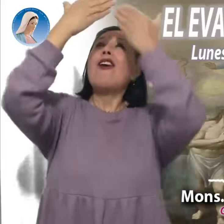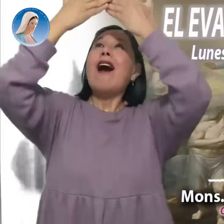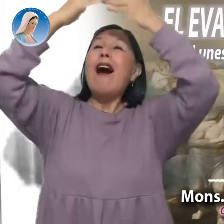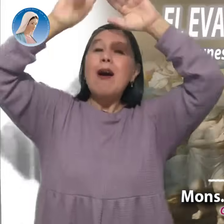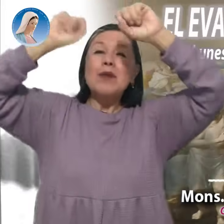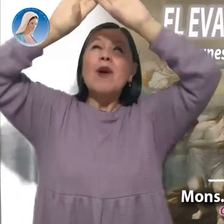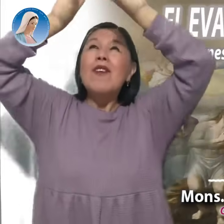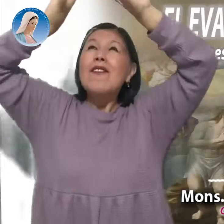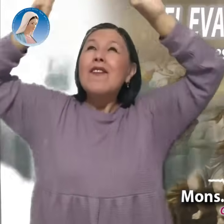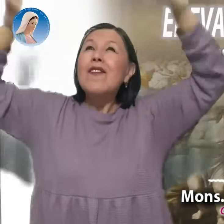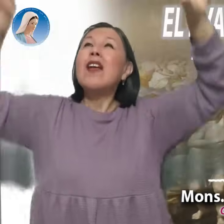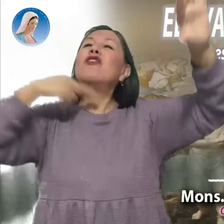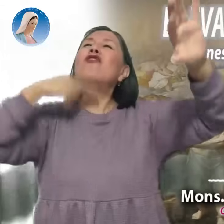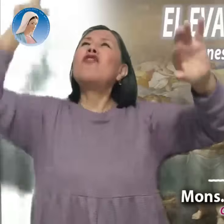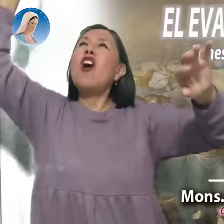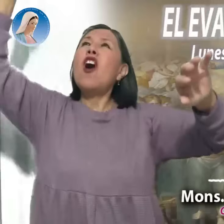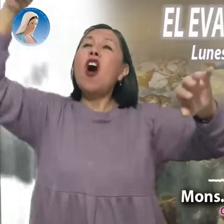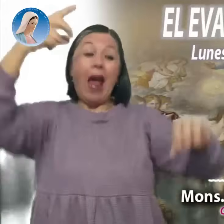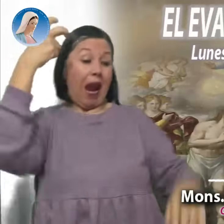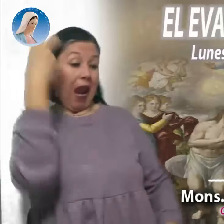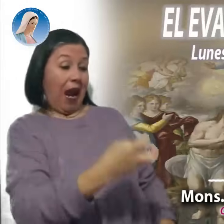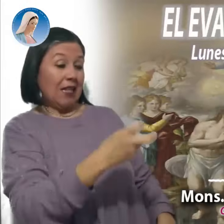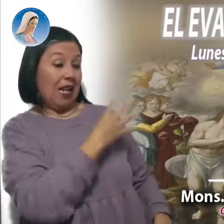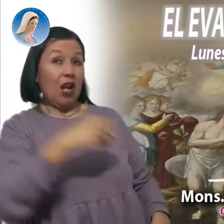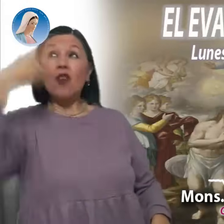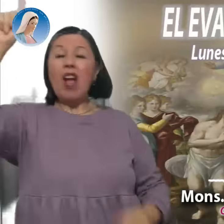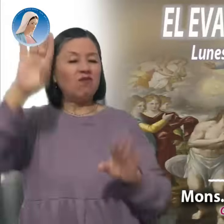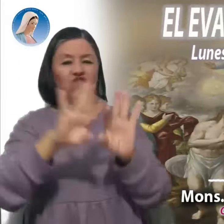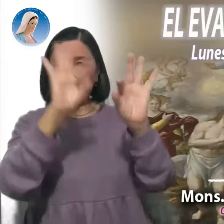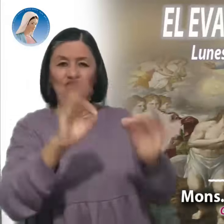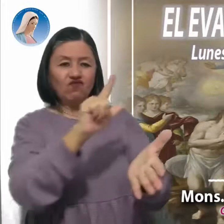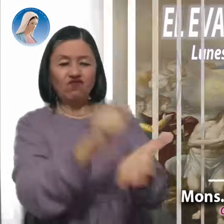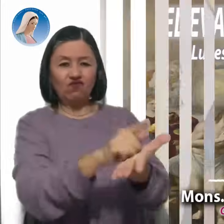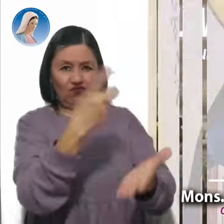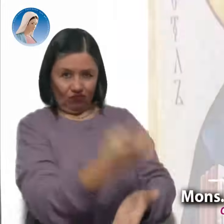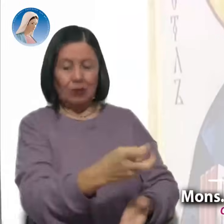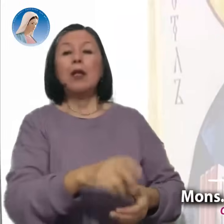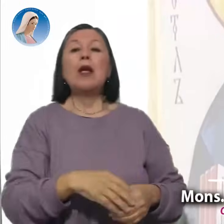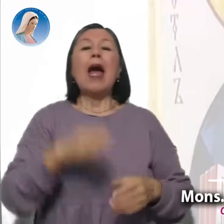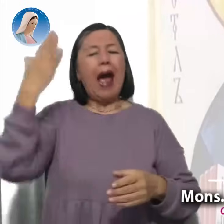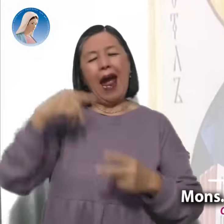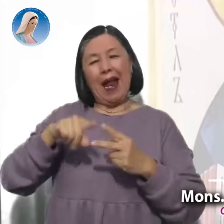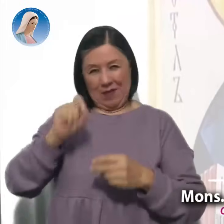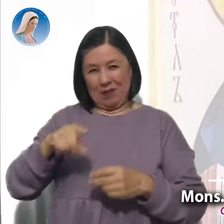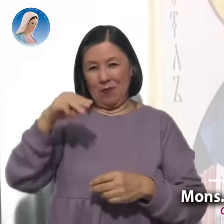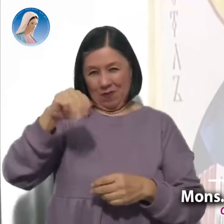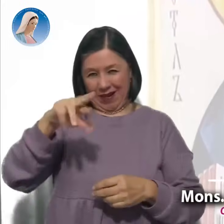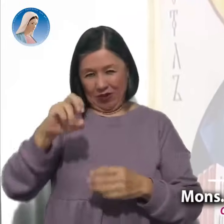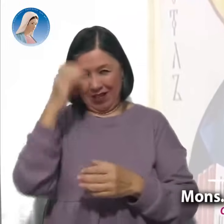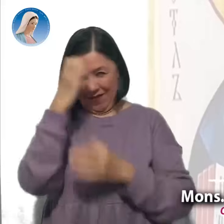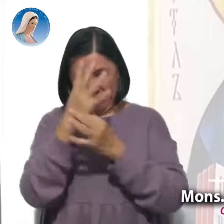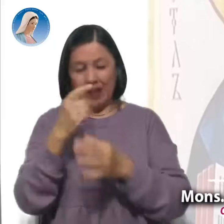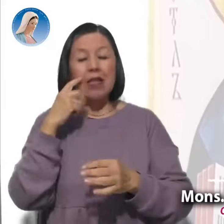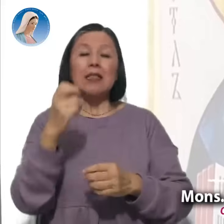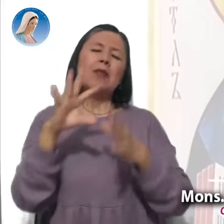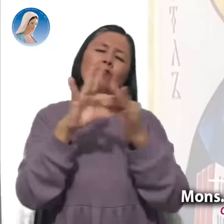voz que legitima al Hijo. El Evangelio de San Marcos, desde su inicio nos presenta a Jesús